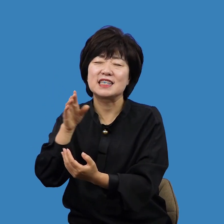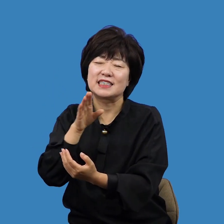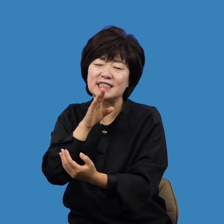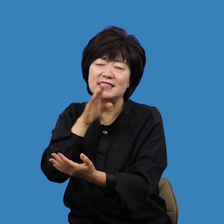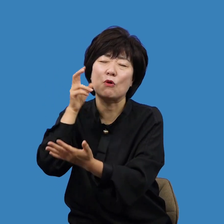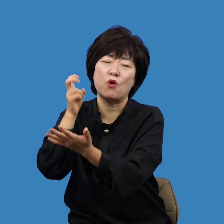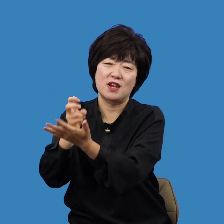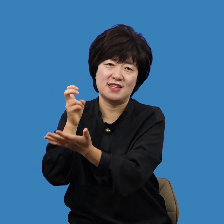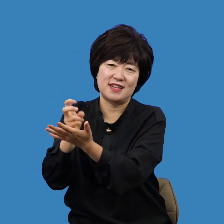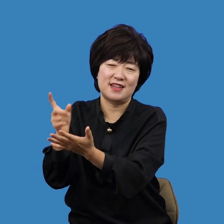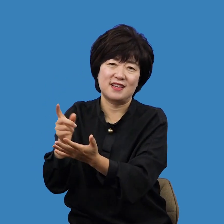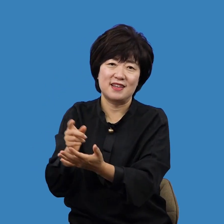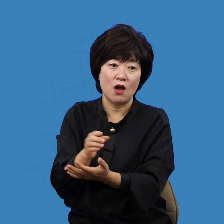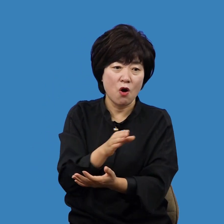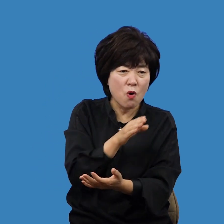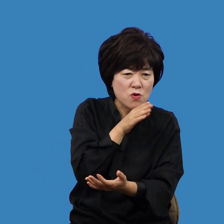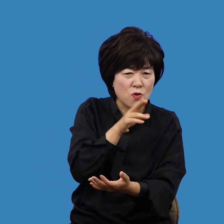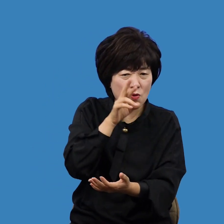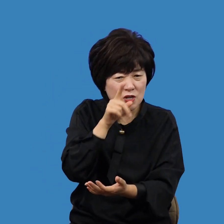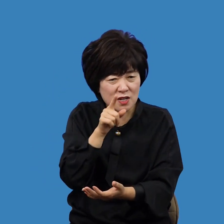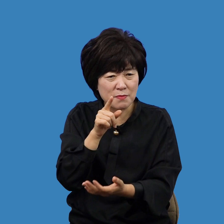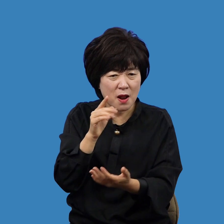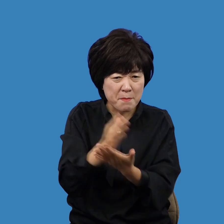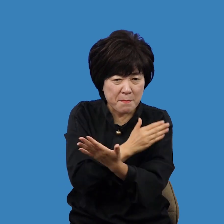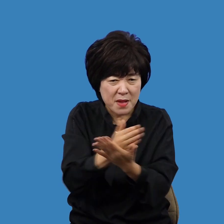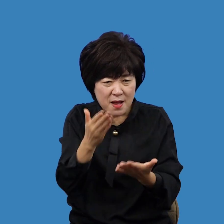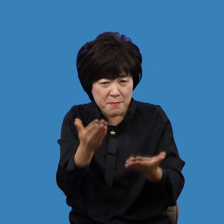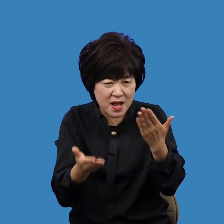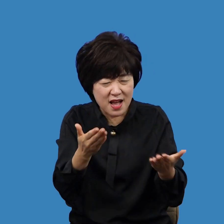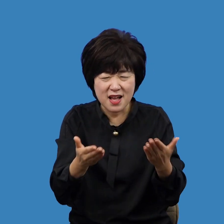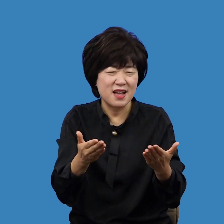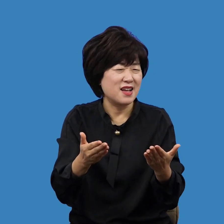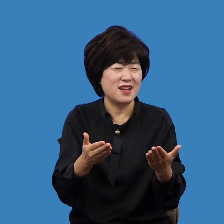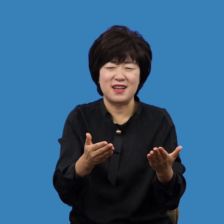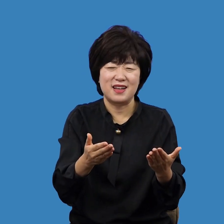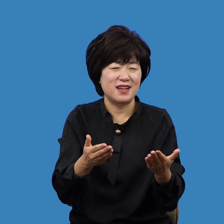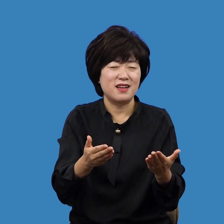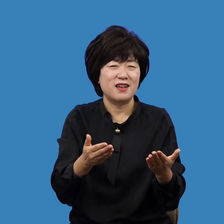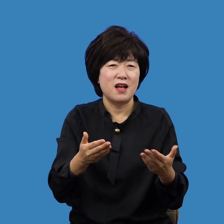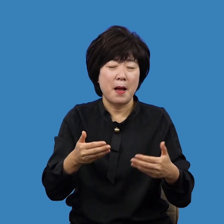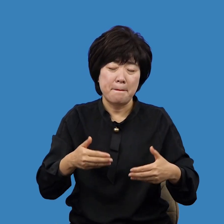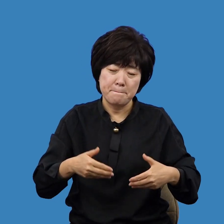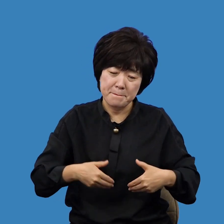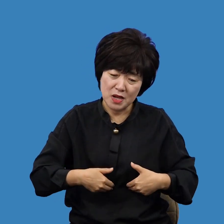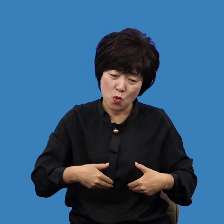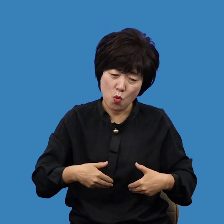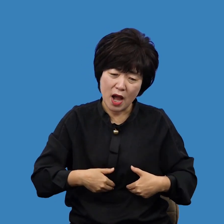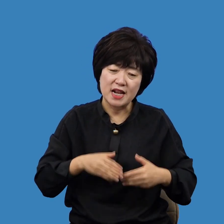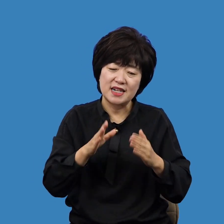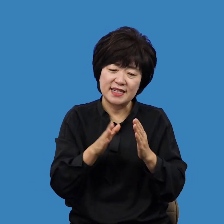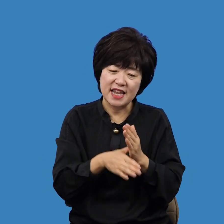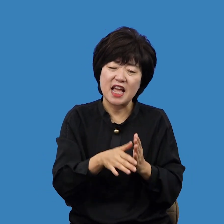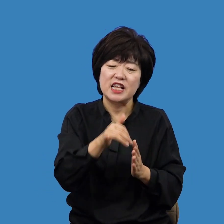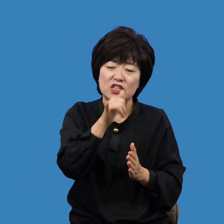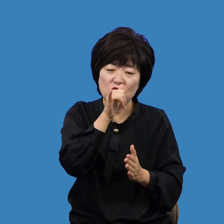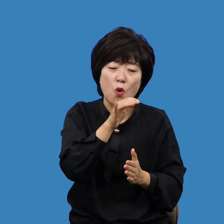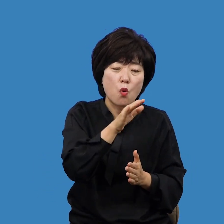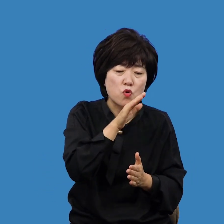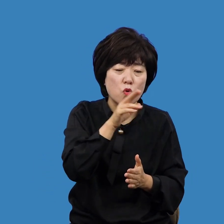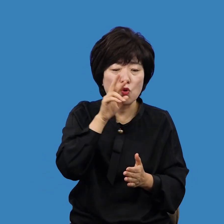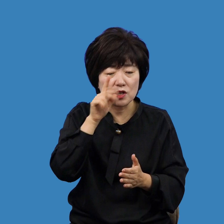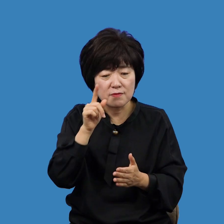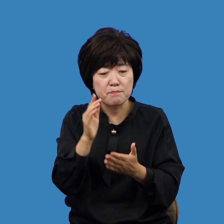원리예요. 옳고 그름을 자꾸 가리려고 하는 것은 필요할 때가 없지는 않아요. 이제 옳고 그름이 필요할 때도